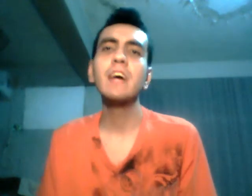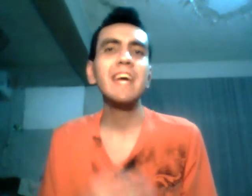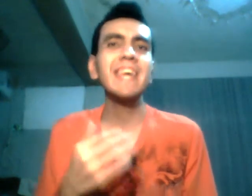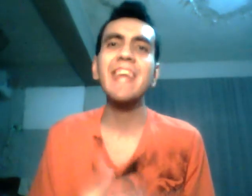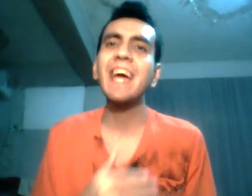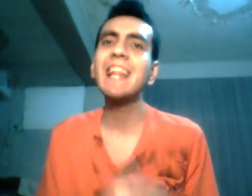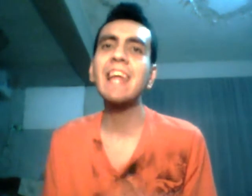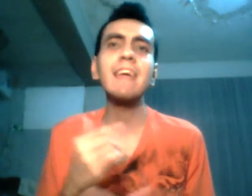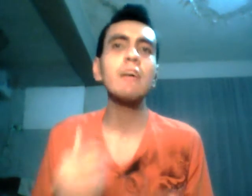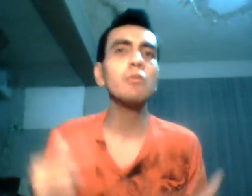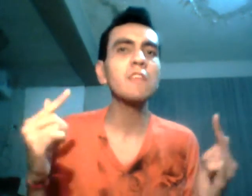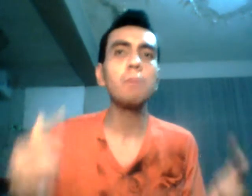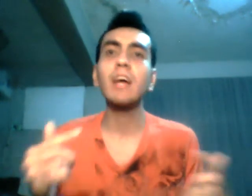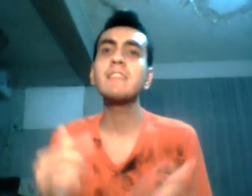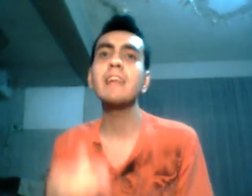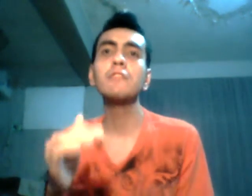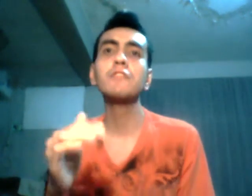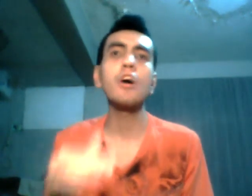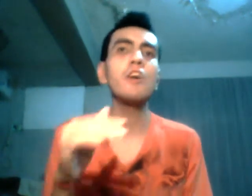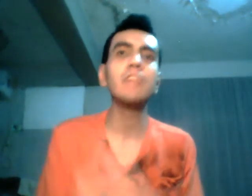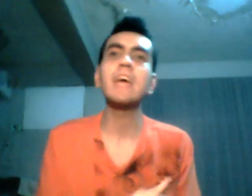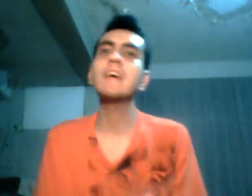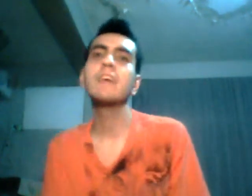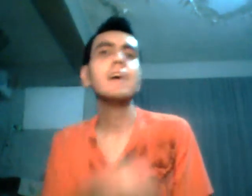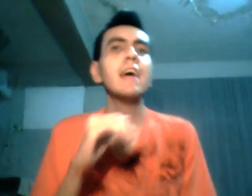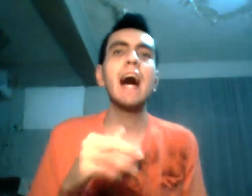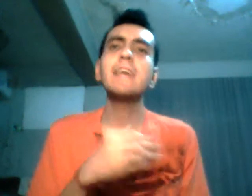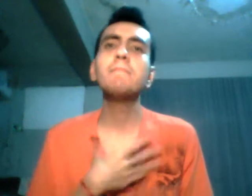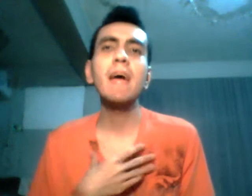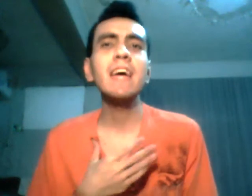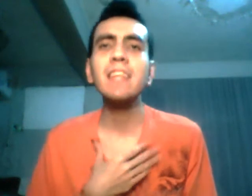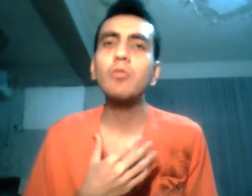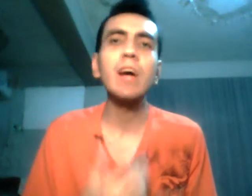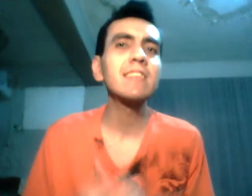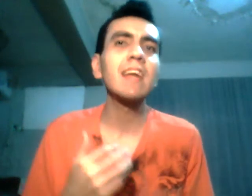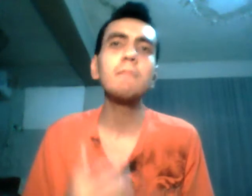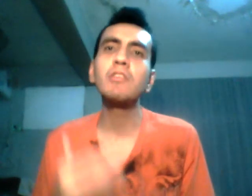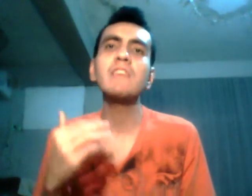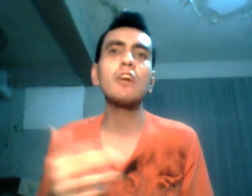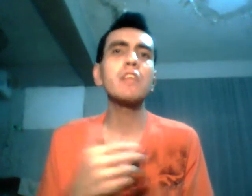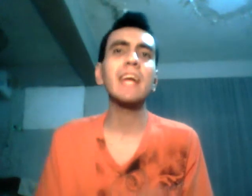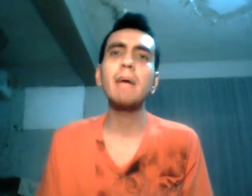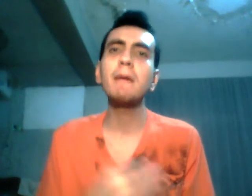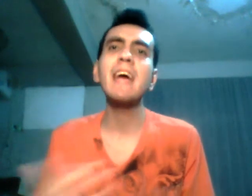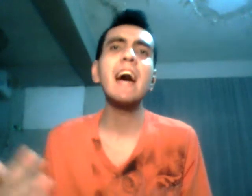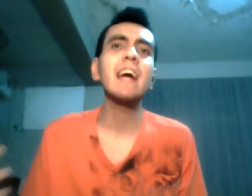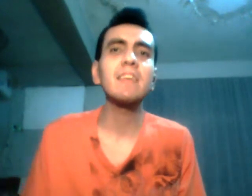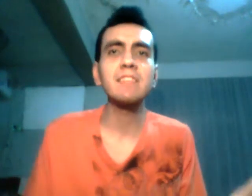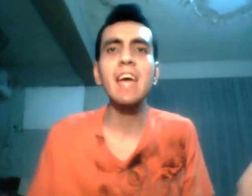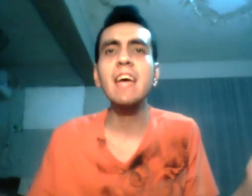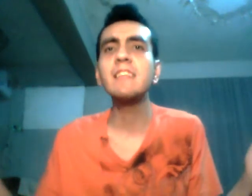y regalarte unas pocas de ilusiones. Ay, ven y cuéntame una historia que me haga